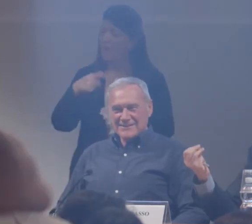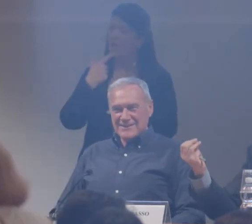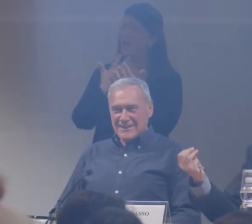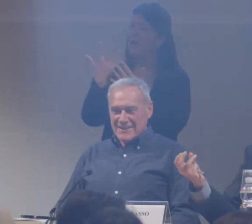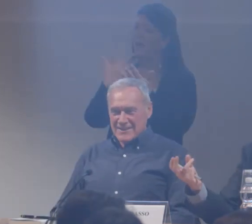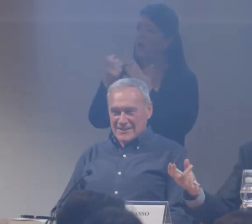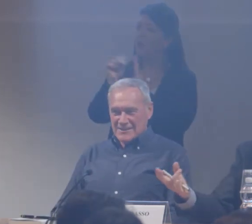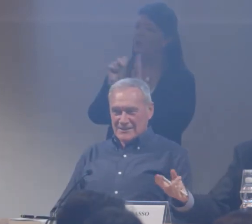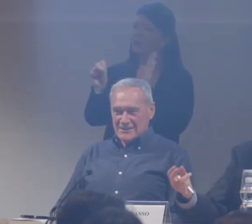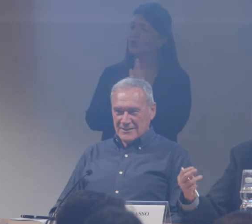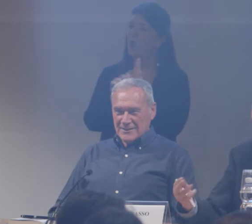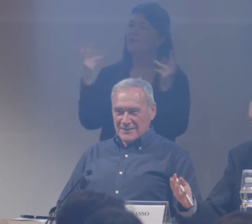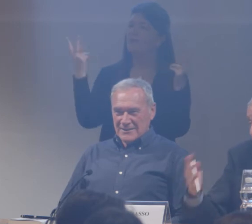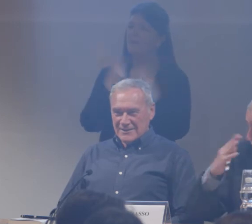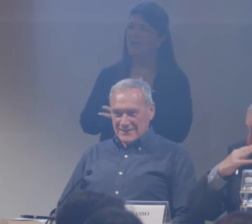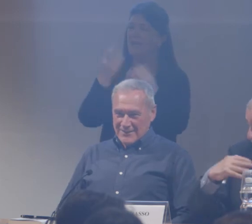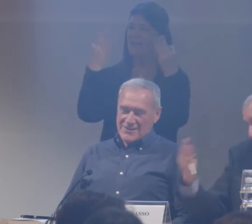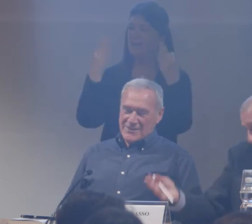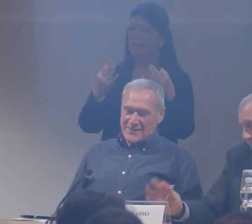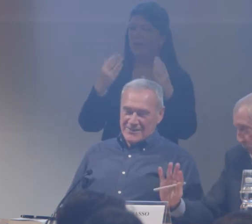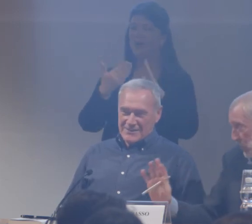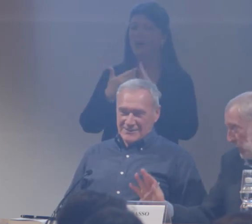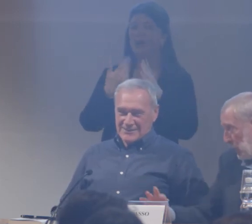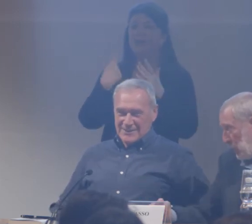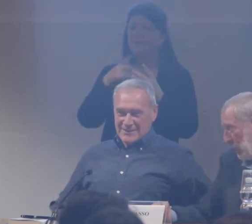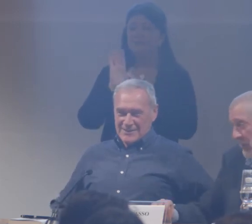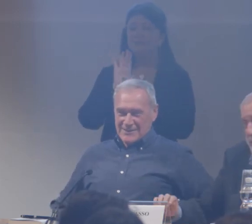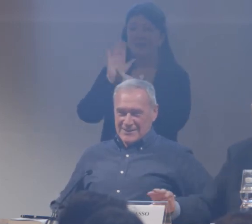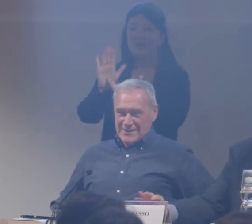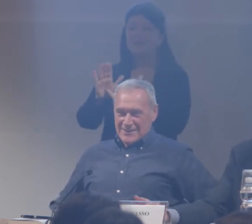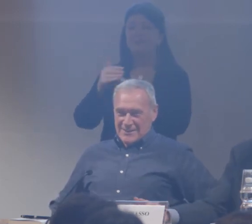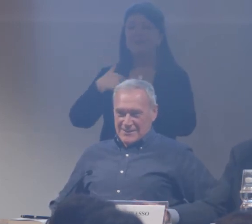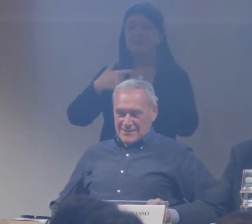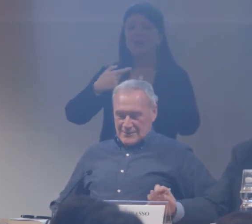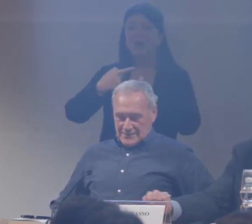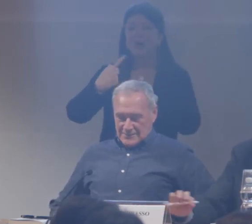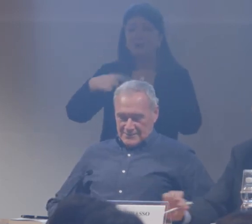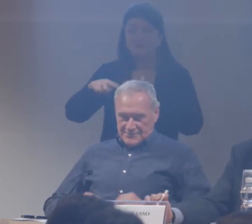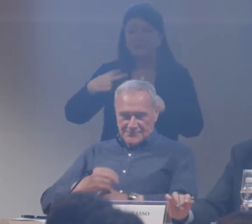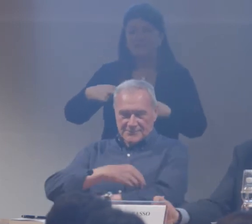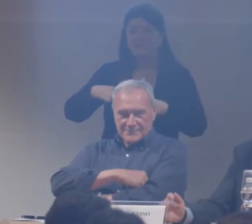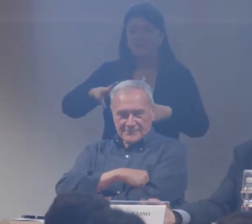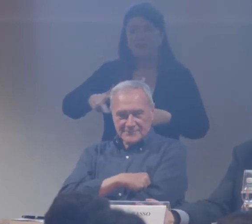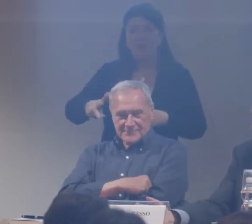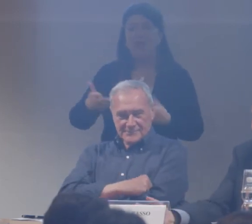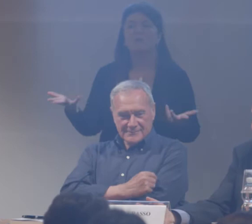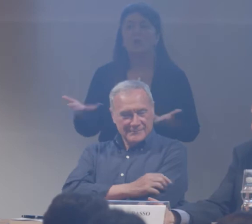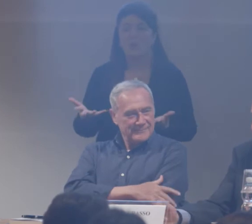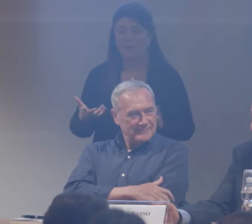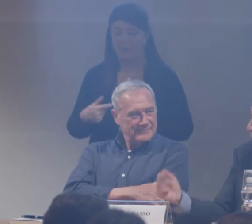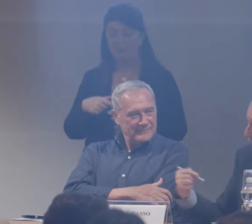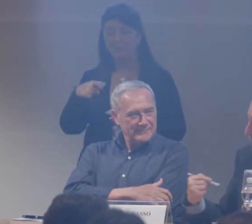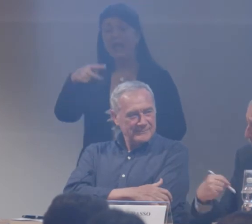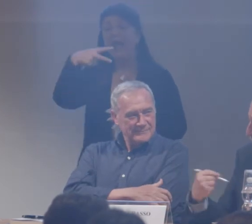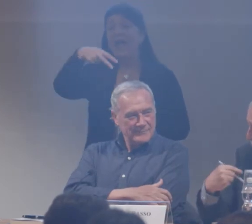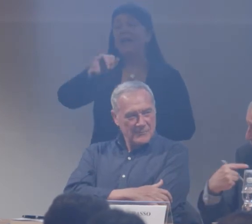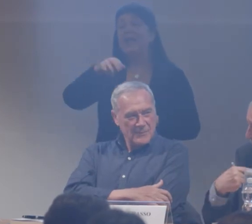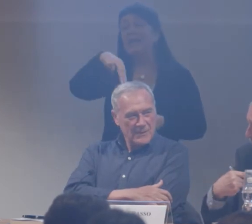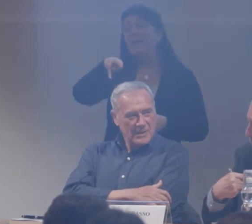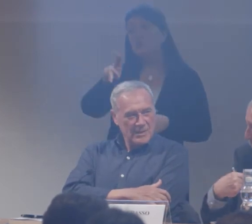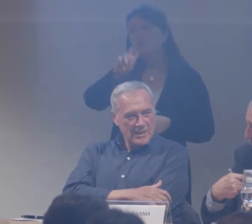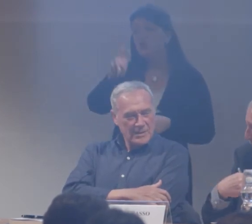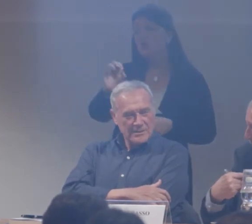senso di come si viveva e come forse si continua a vivere a Palermo. Allora, Ninuzzo vendeva sigarette di contrabbando e veniva pure